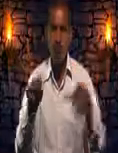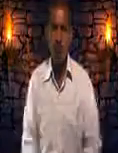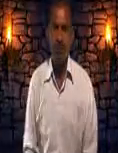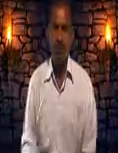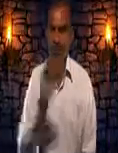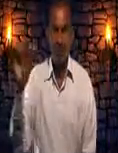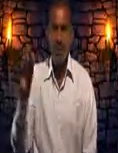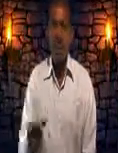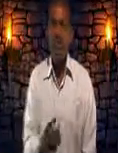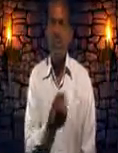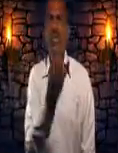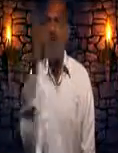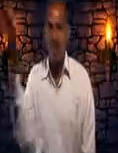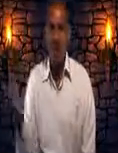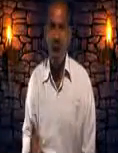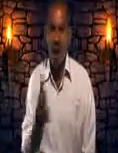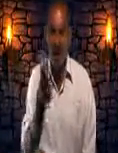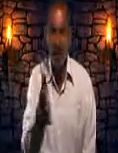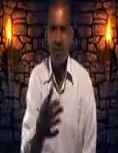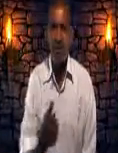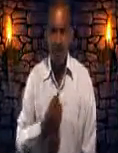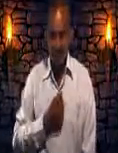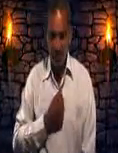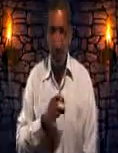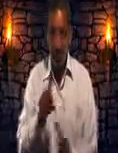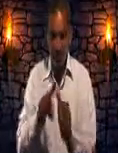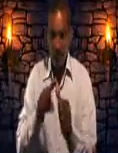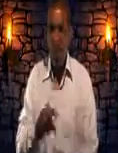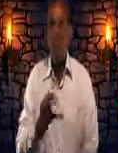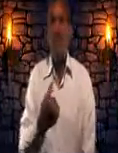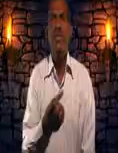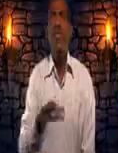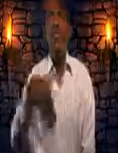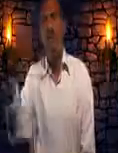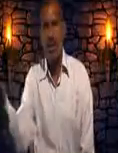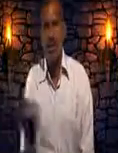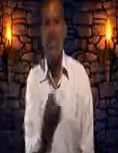வசனம் 9. சிலர் அவன்தான் என்றார்கள், வேறு சிலர்